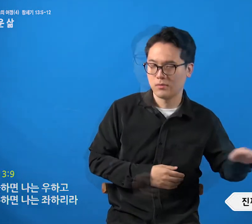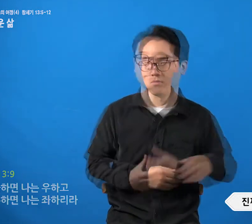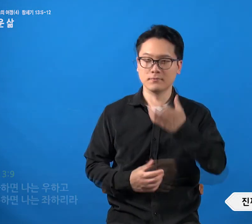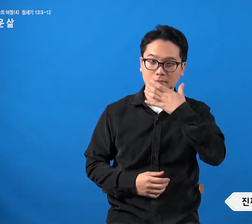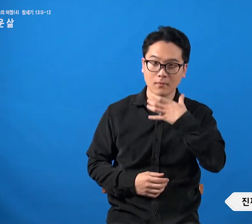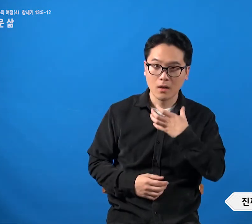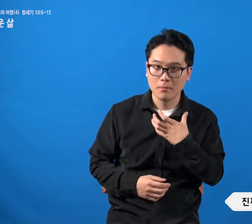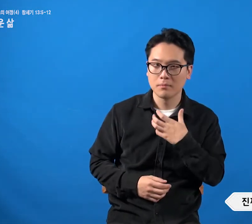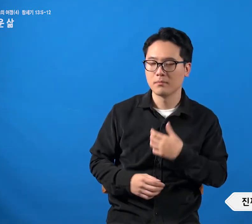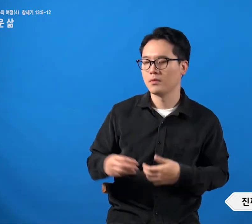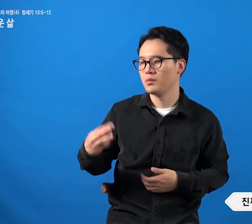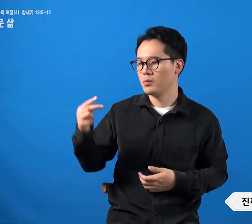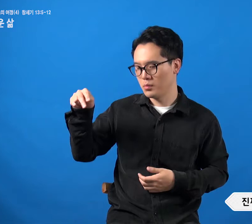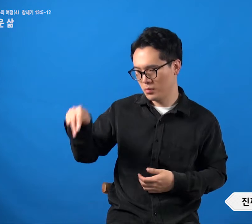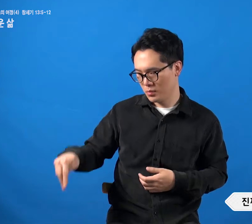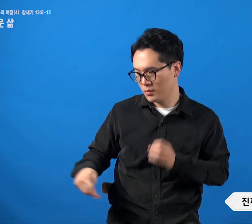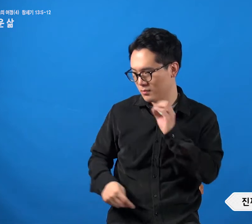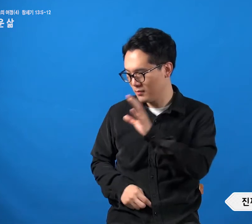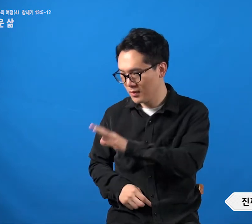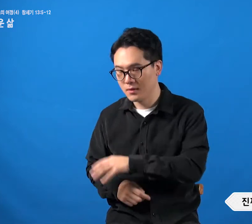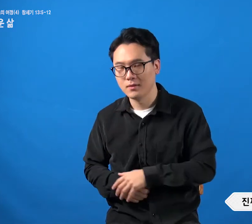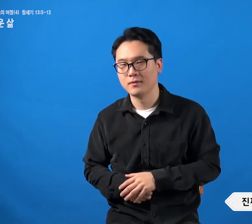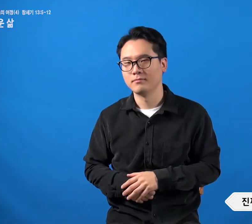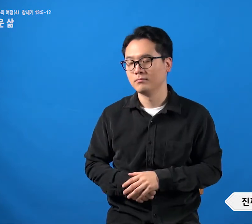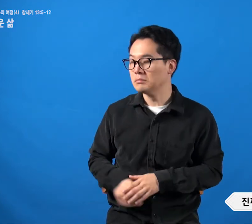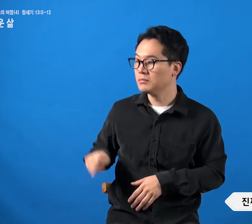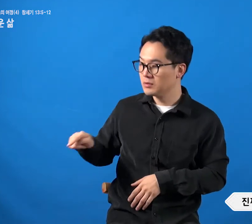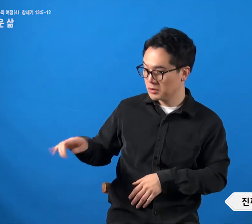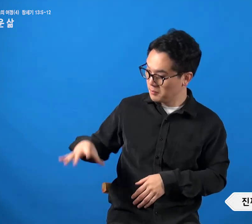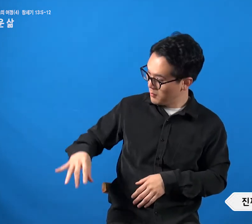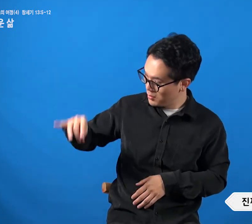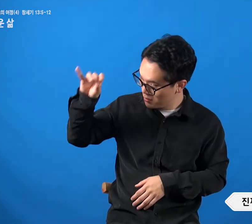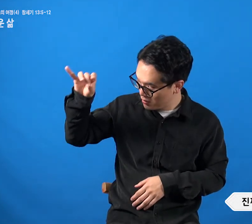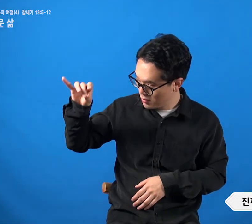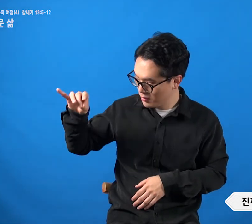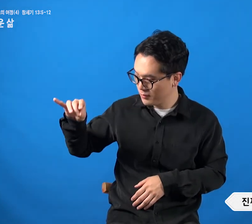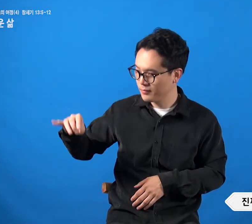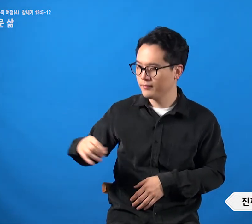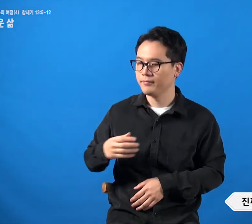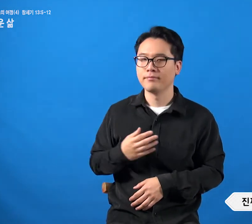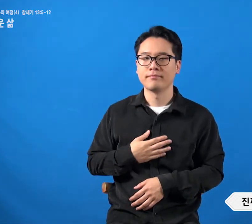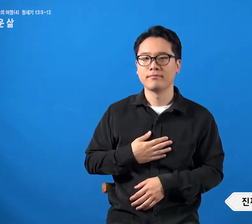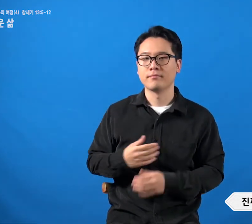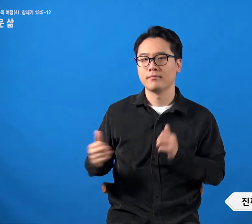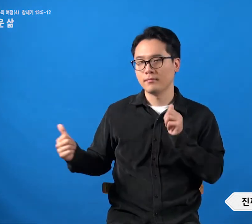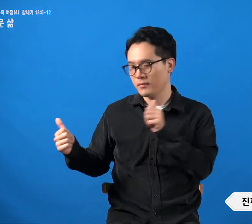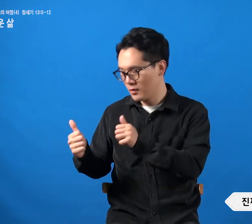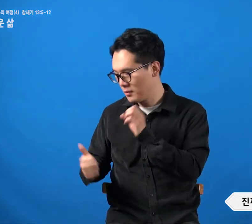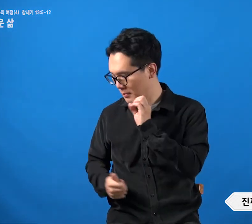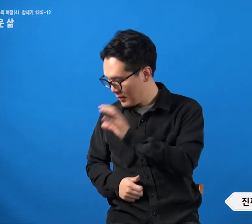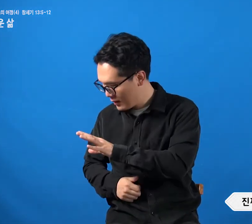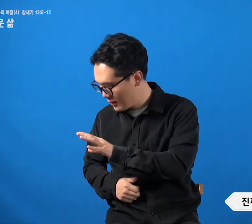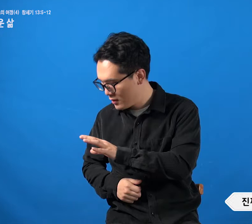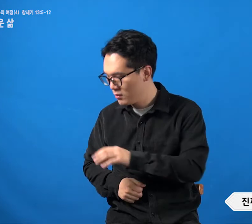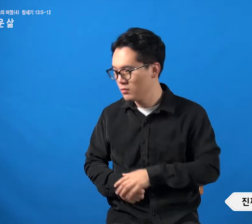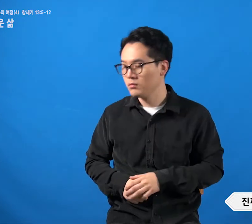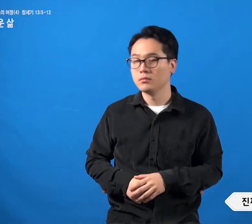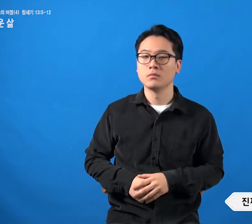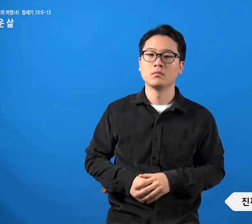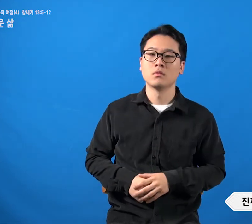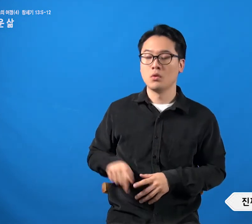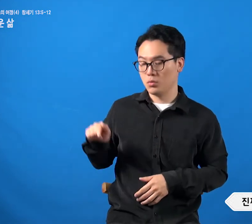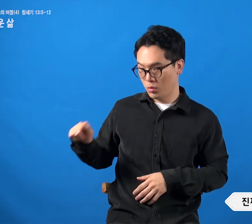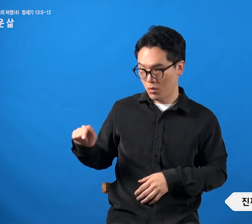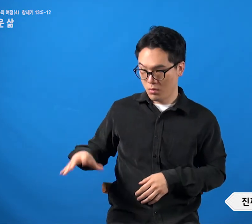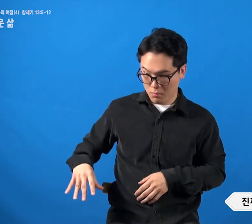아브라함이 조카 롯에게 한 이야기입니다. 내가 먼저 다가가서 이야기했던 아브라함이 이젠 롯에게